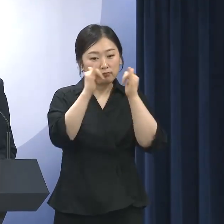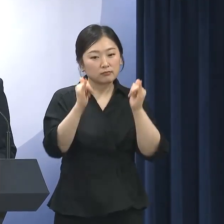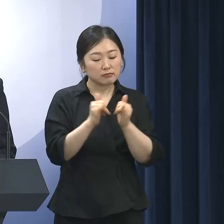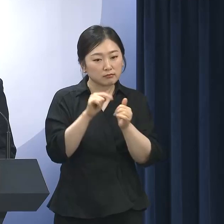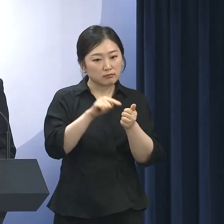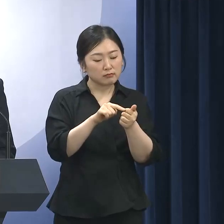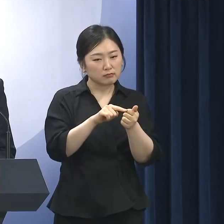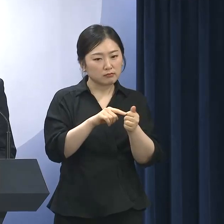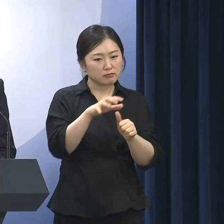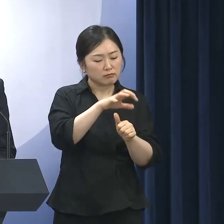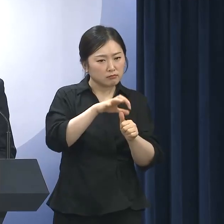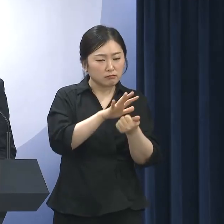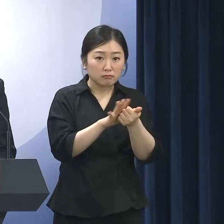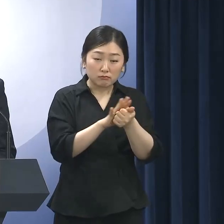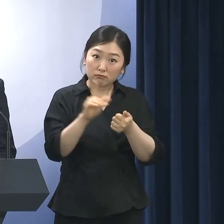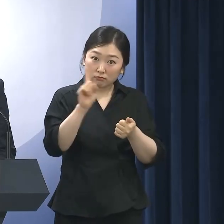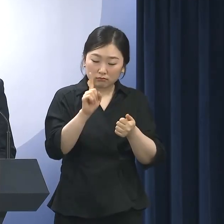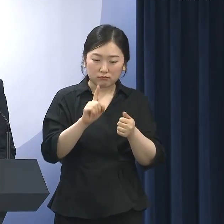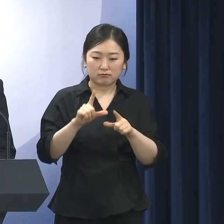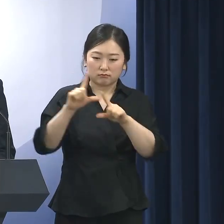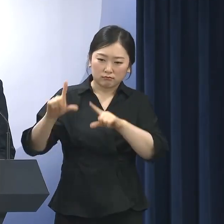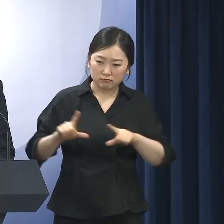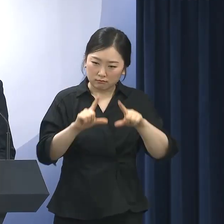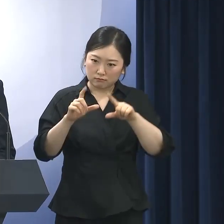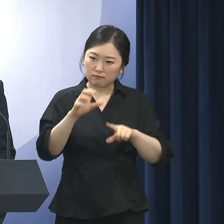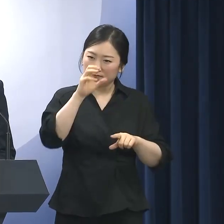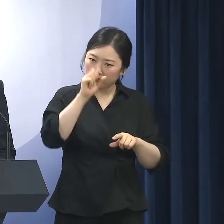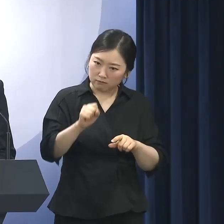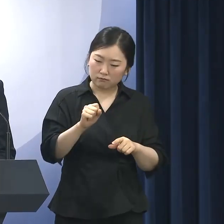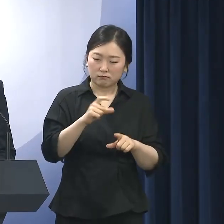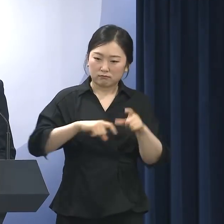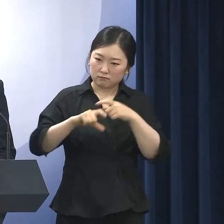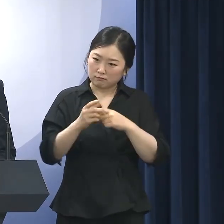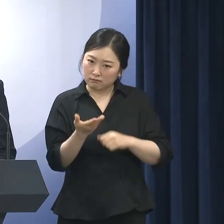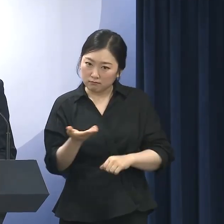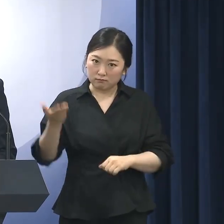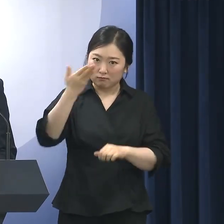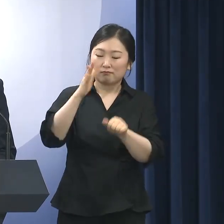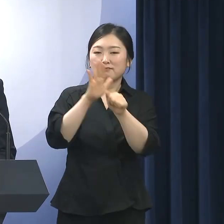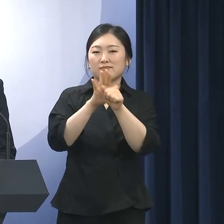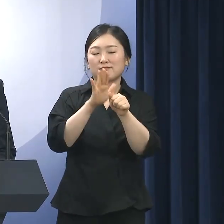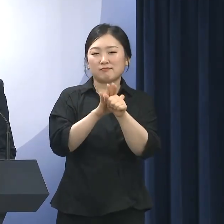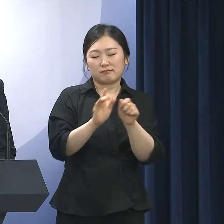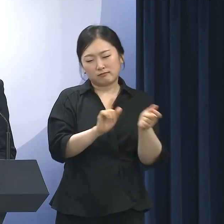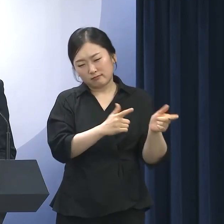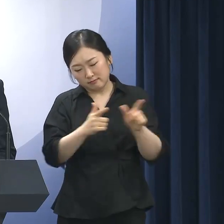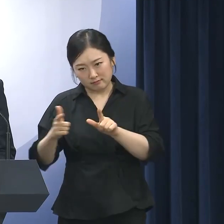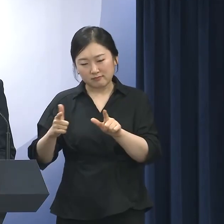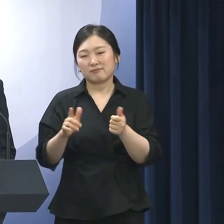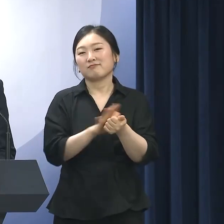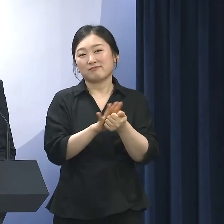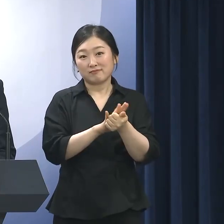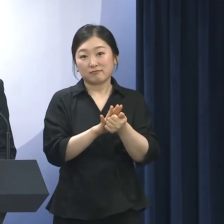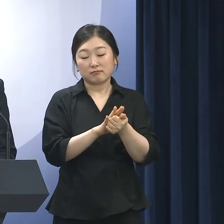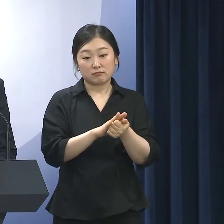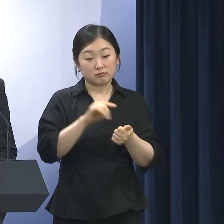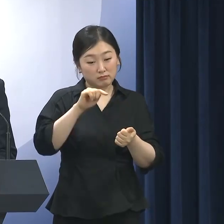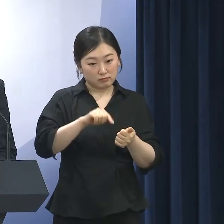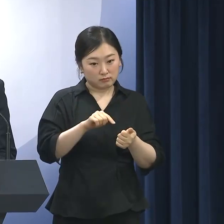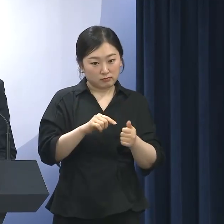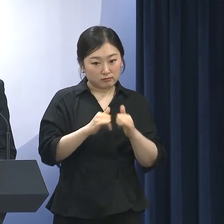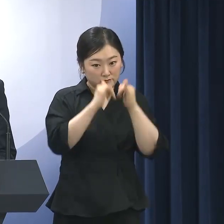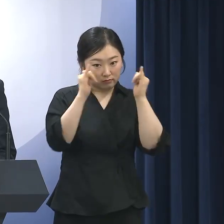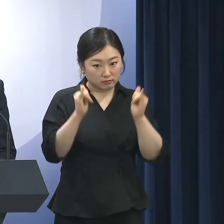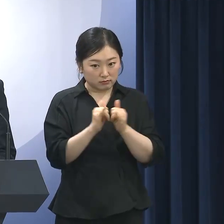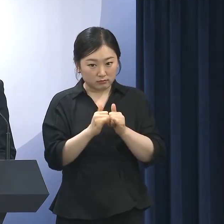보호하고 삶의 질을 개선하기 위한 각종 서비스를 의미하고 있습니다. 사회 서비스 고도화는 국민 누구나